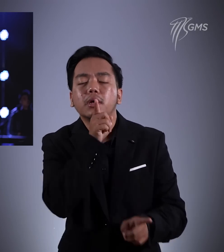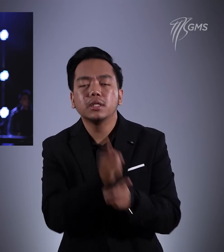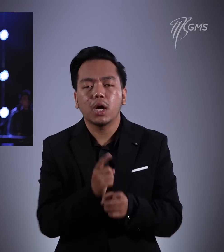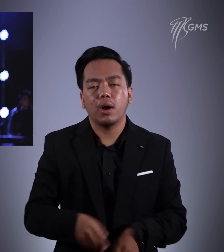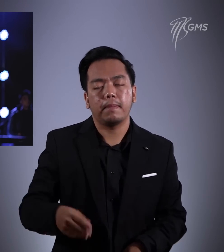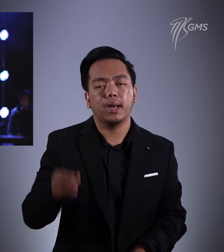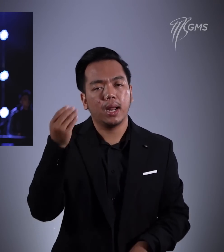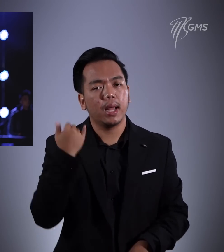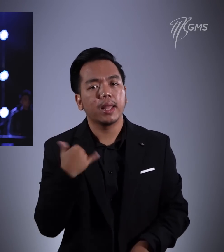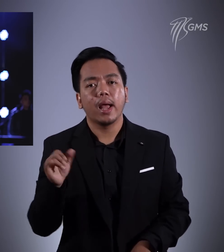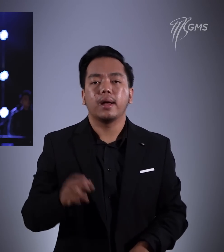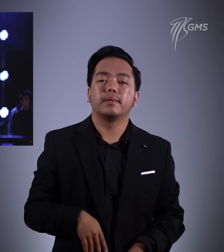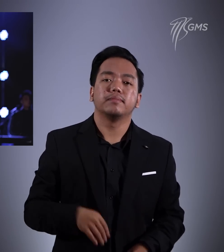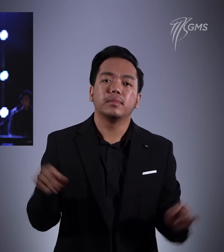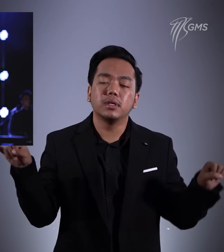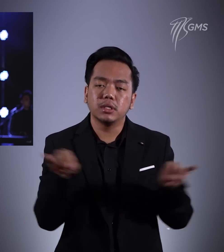menurut pengaduanku.